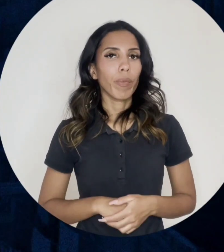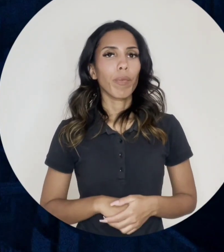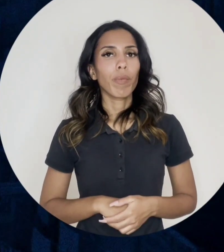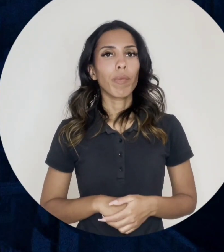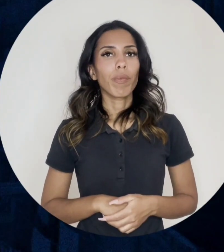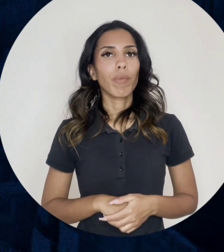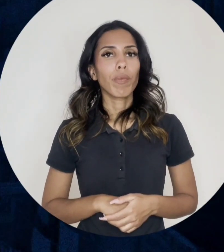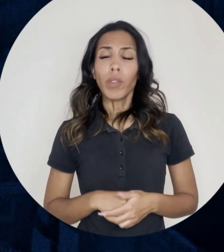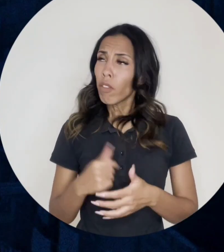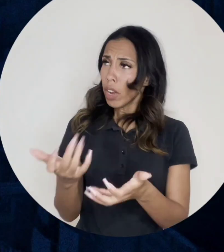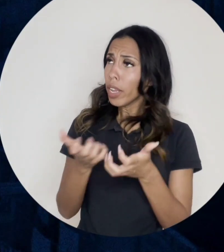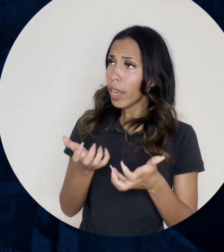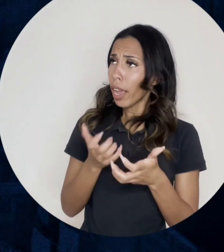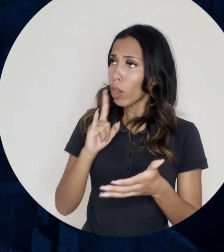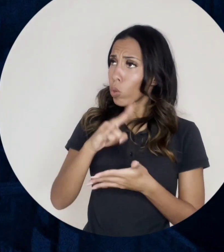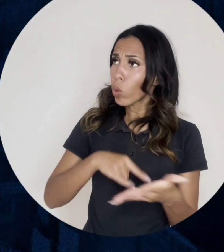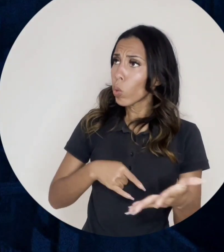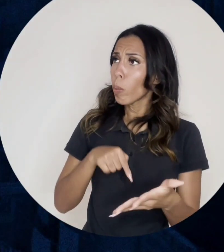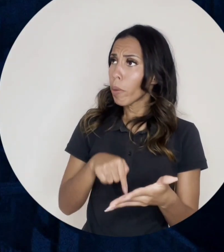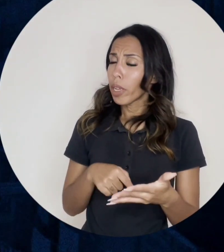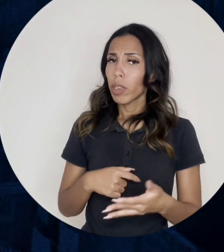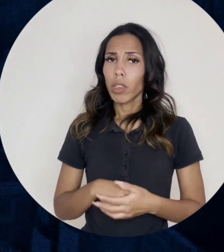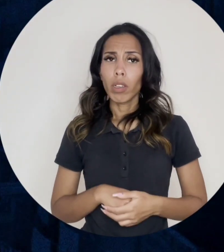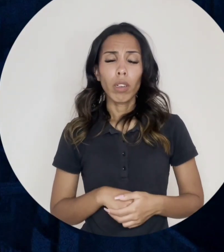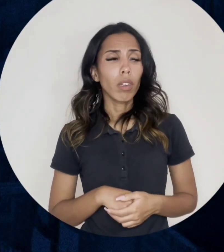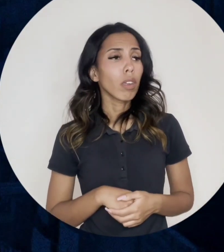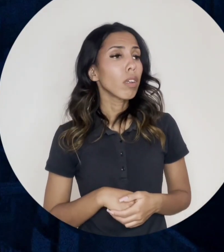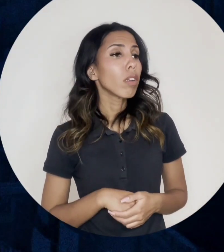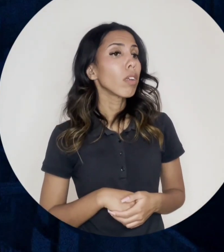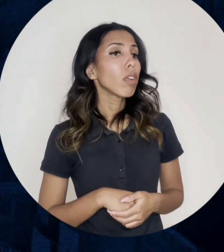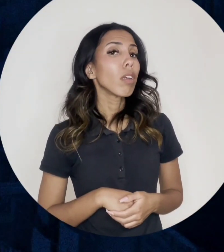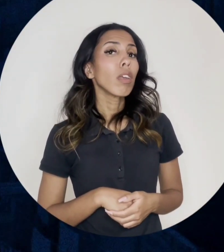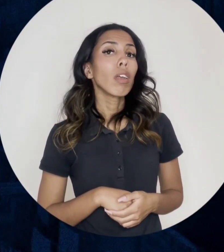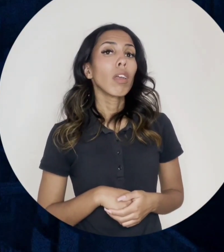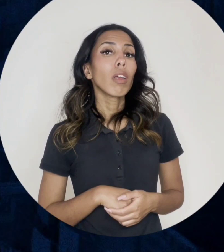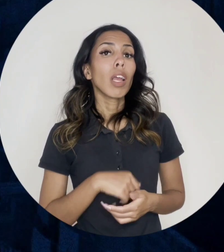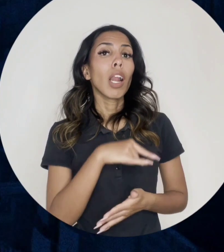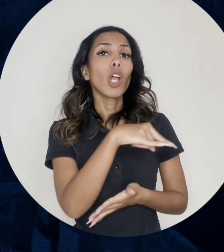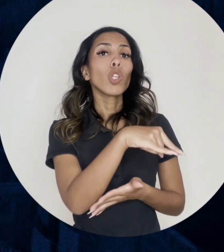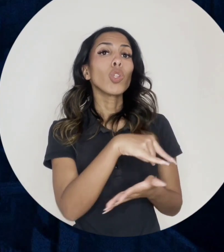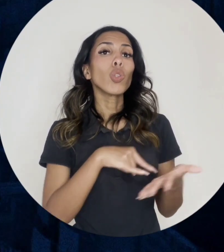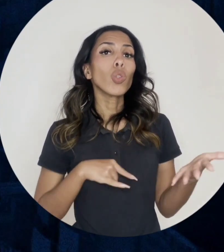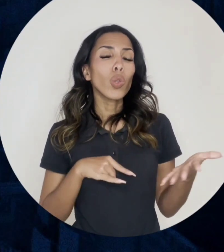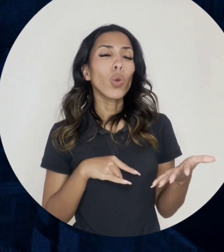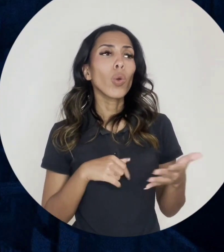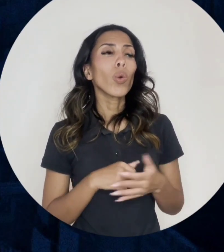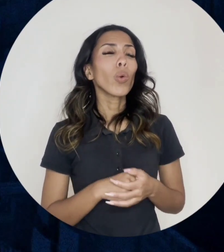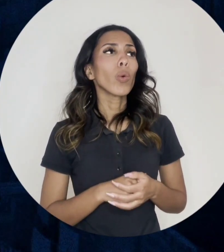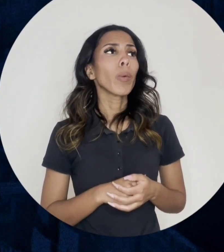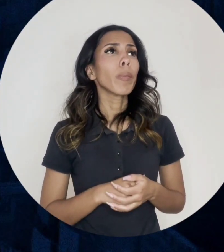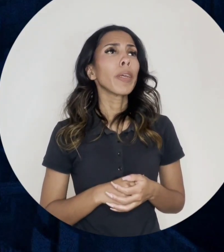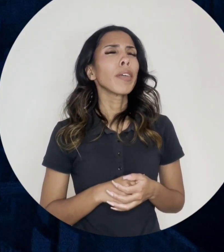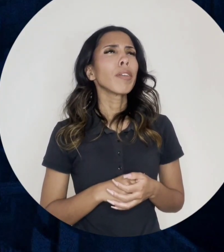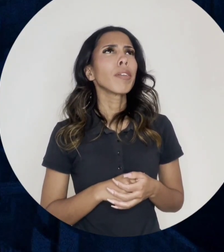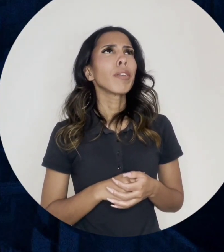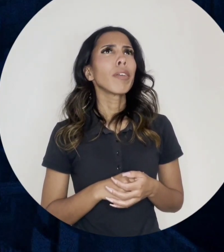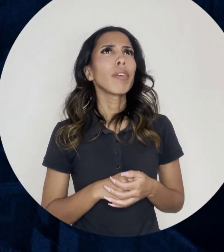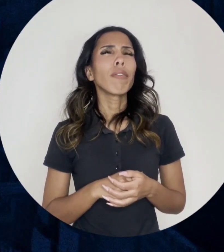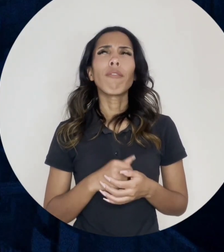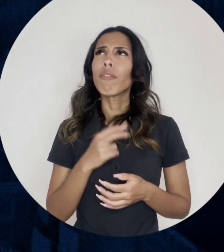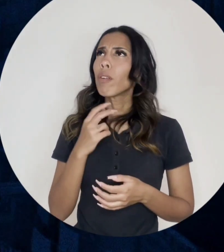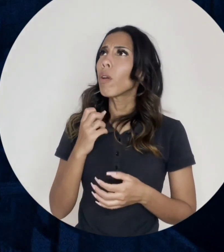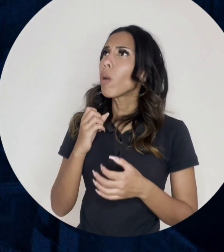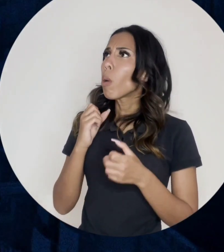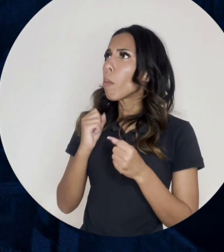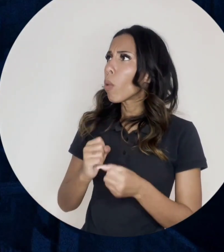Eu falei, quero. E ela mandou um documento, aí eu falei assim, é para mim, eu